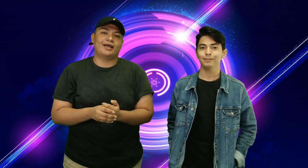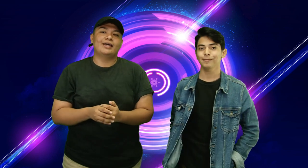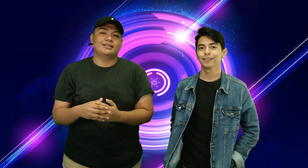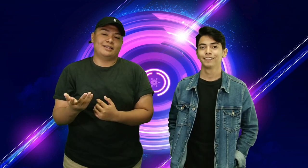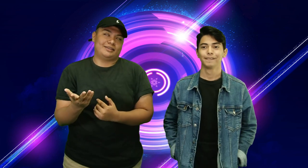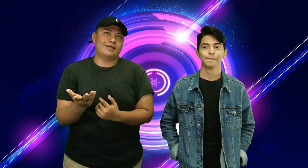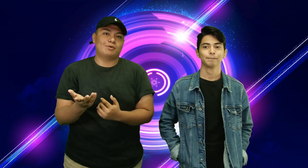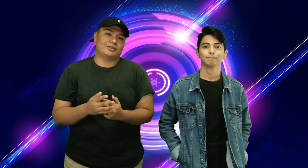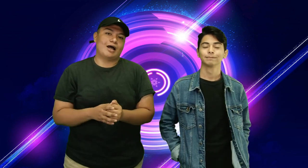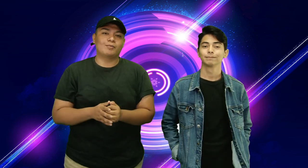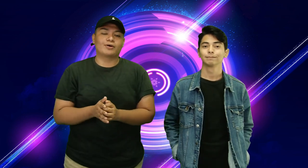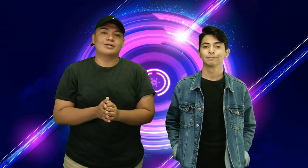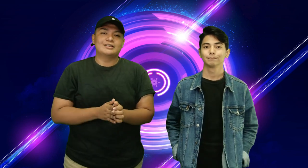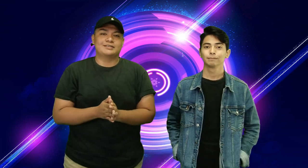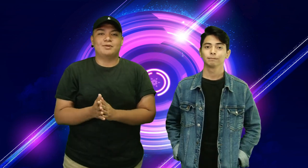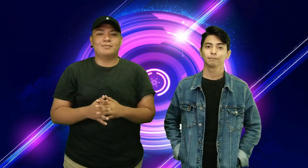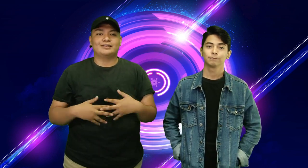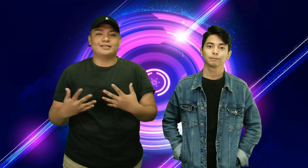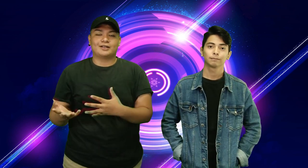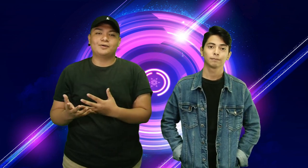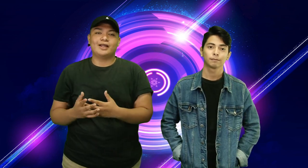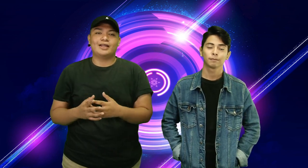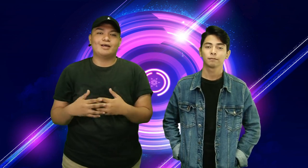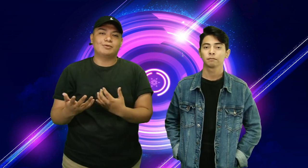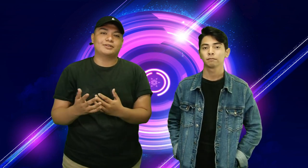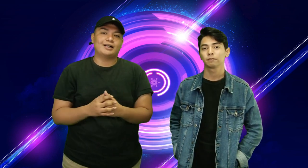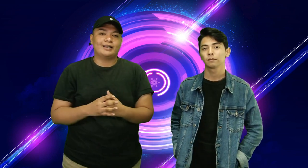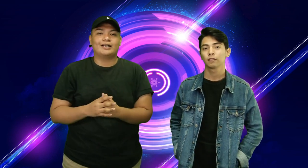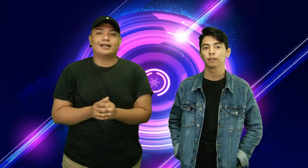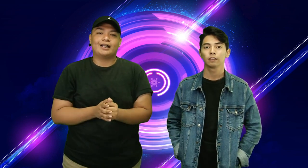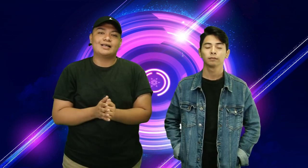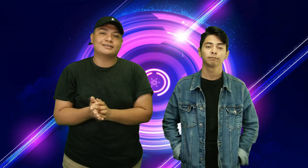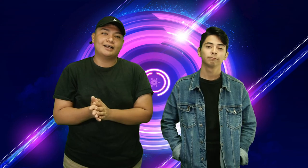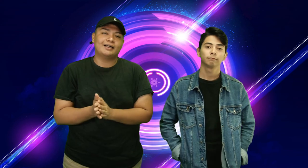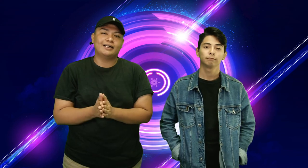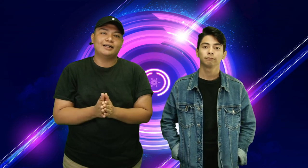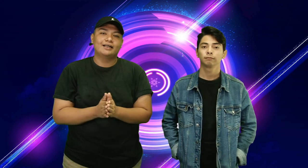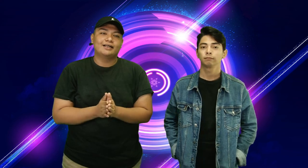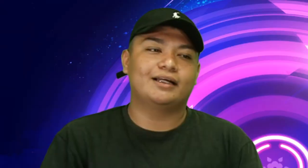demuestre amor simplemente estar con ella demostrarle que en realidad si la quiere